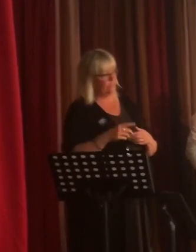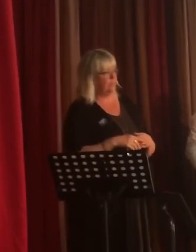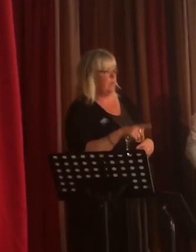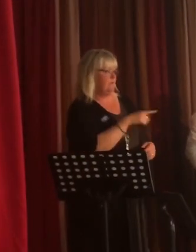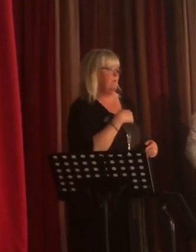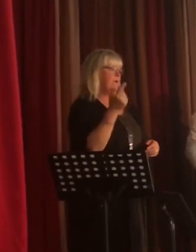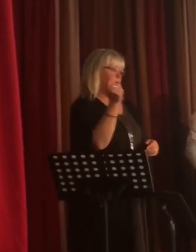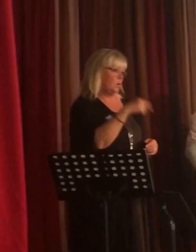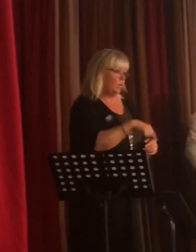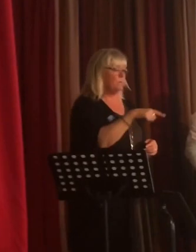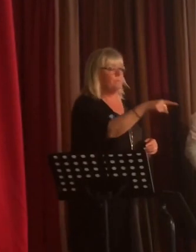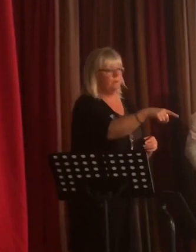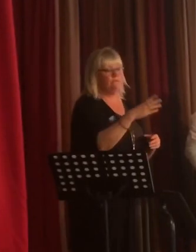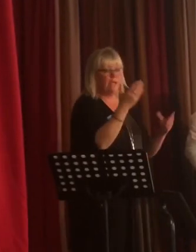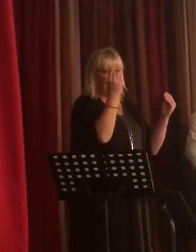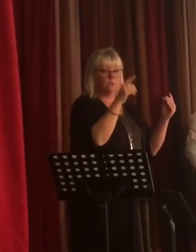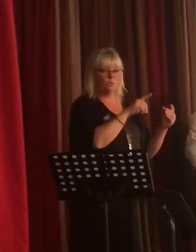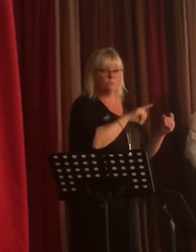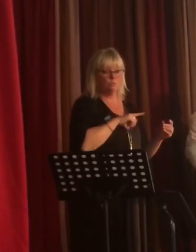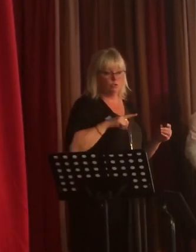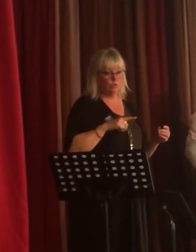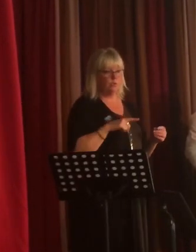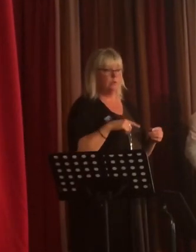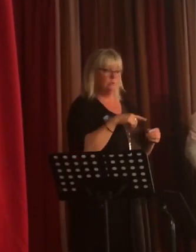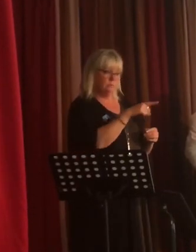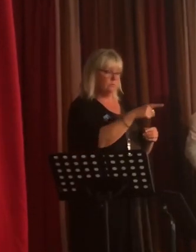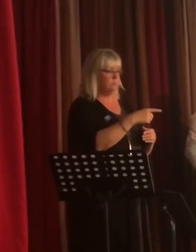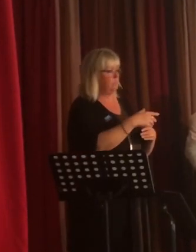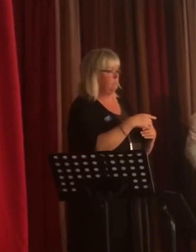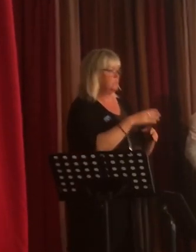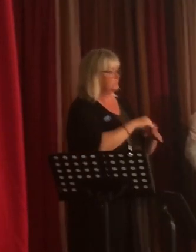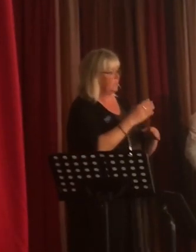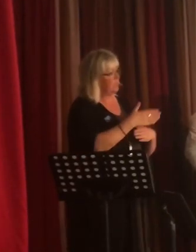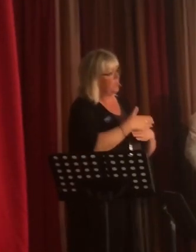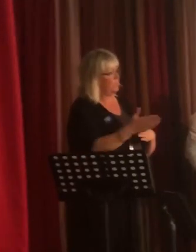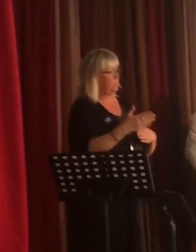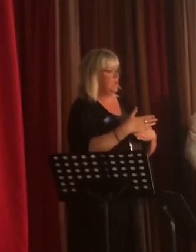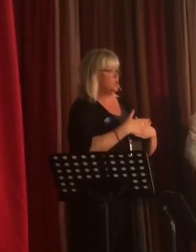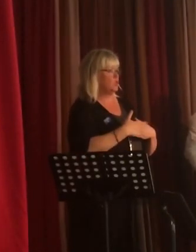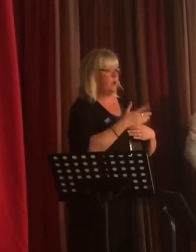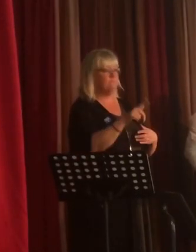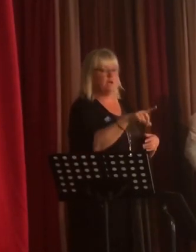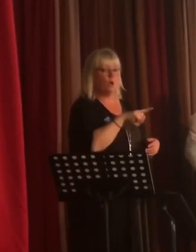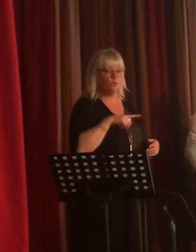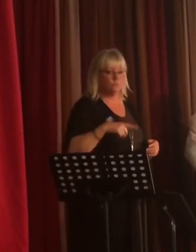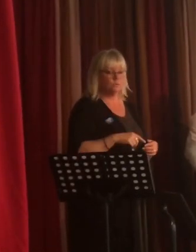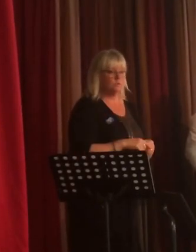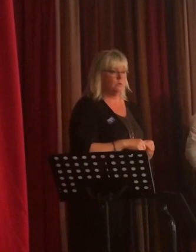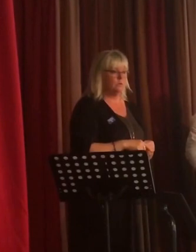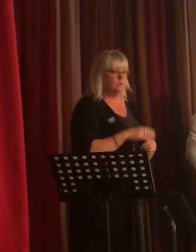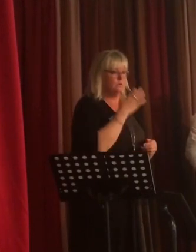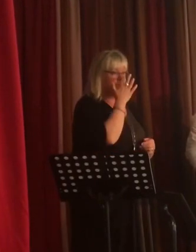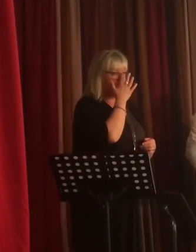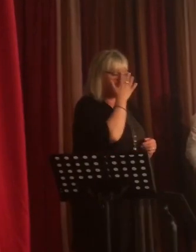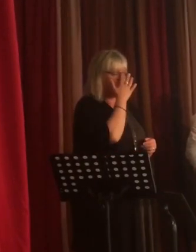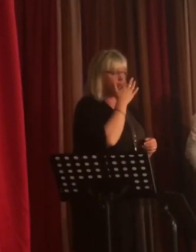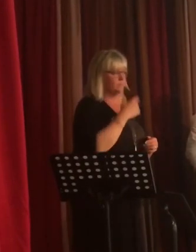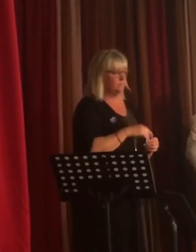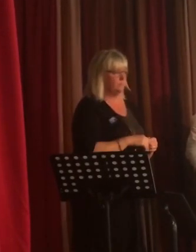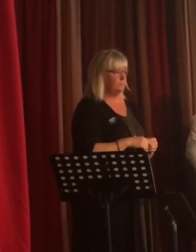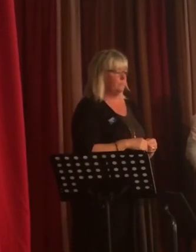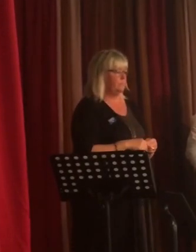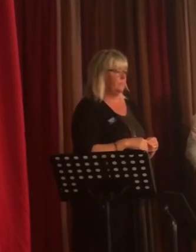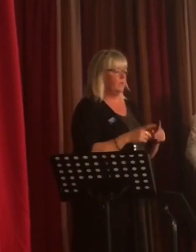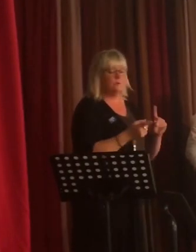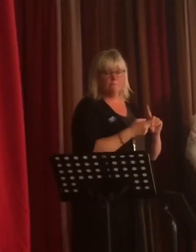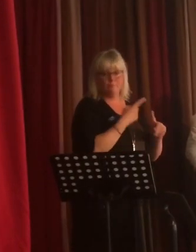det lärarna som stod och höll upp dörren för oss. Vi minns speciellt Tordes välkomstdag första